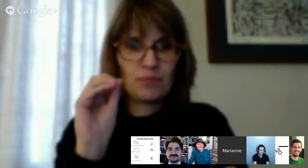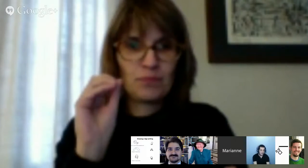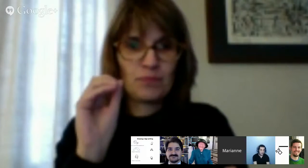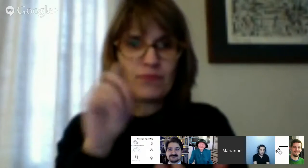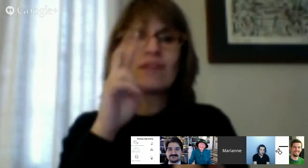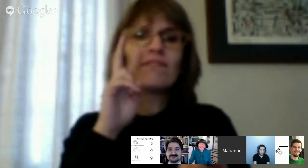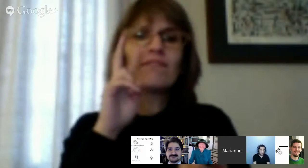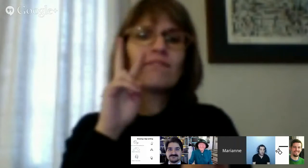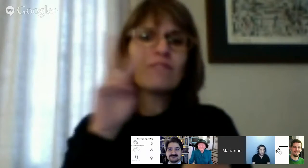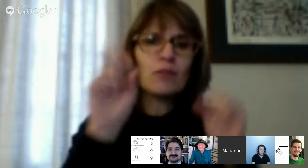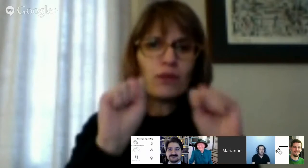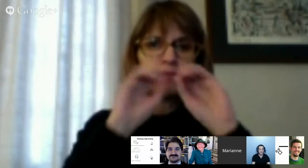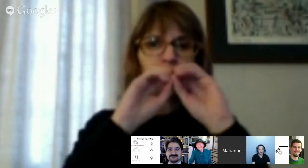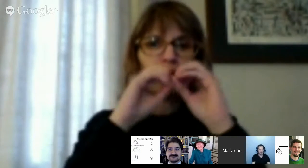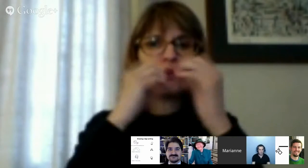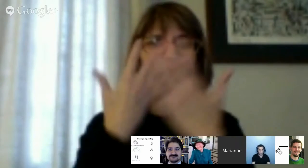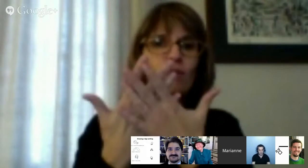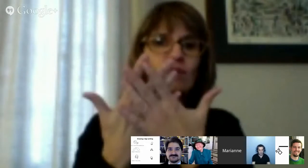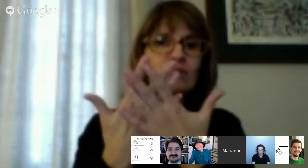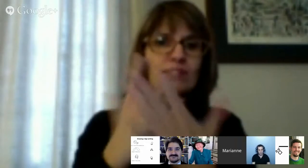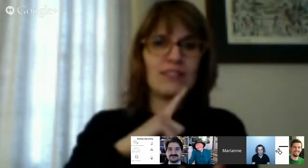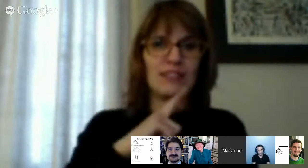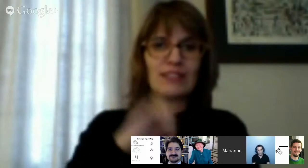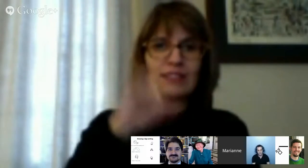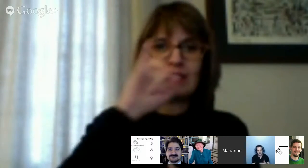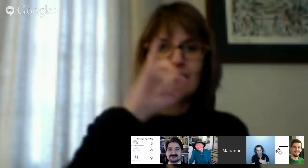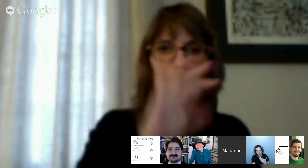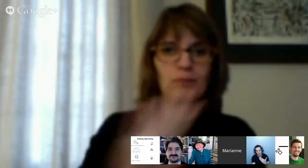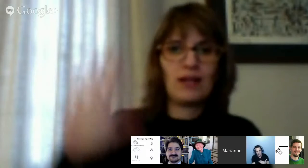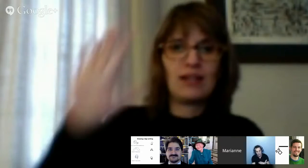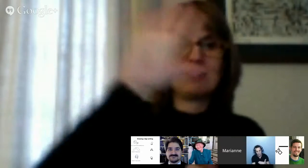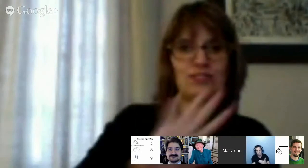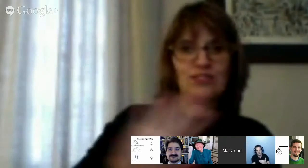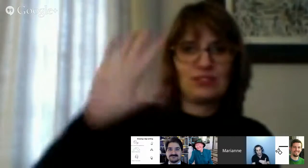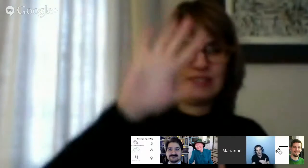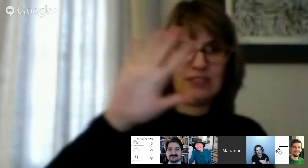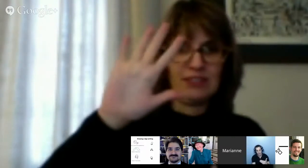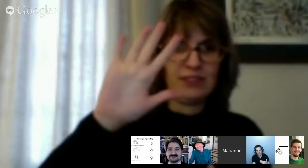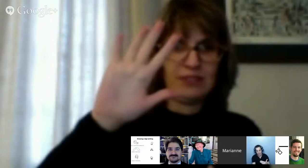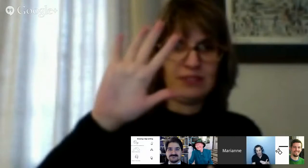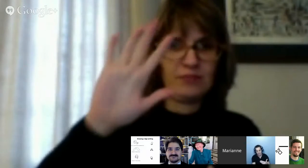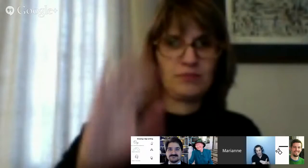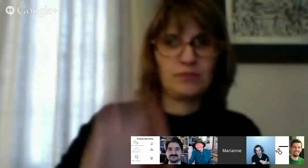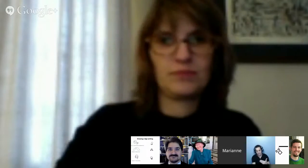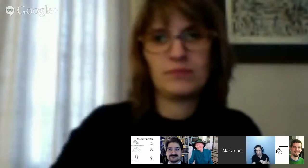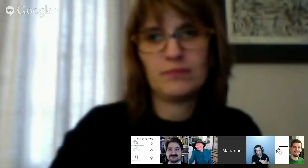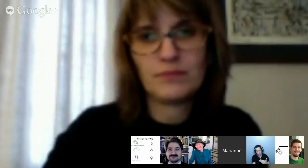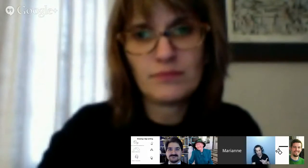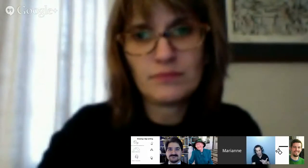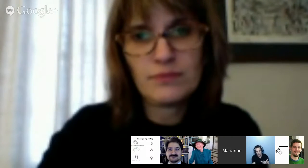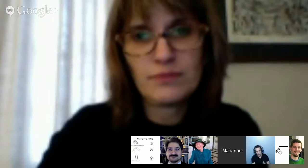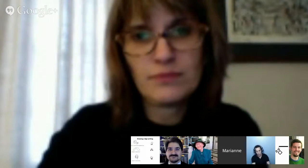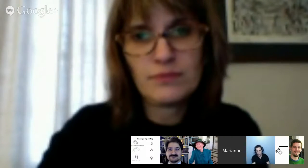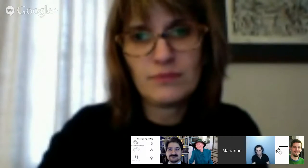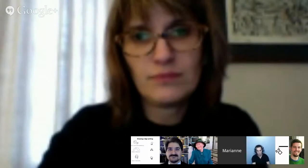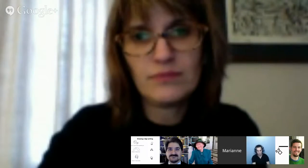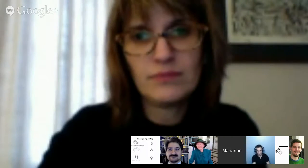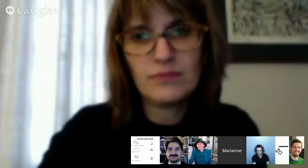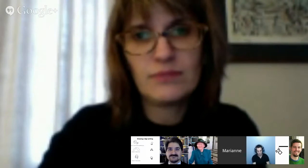desenhos de objetos. Nós podemos ver isso no